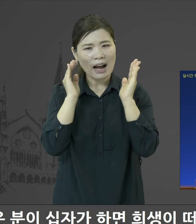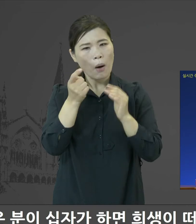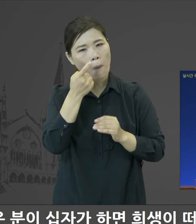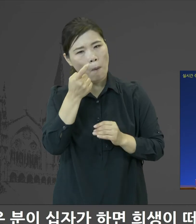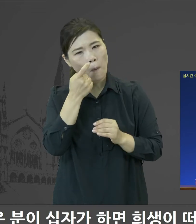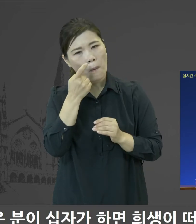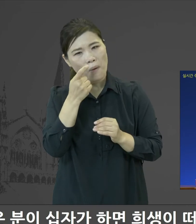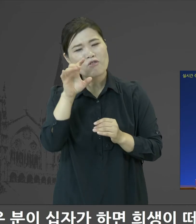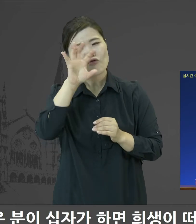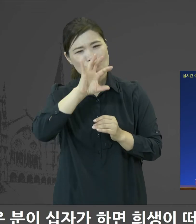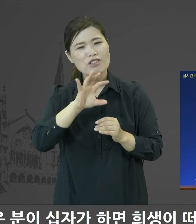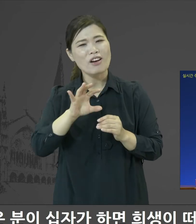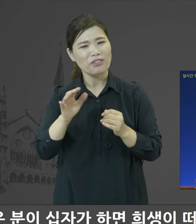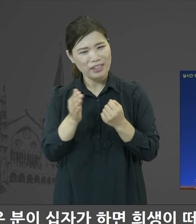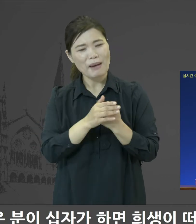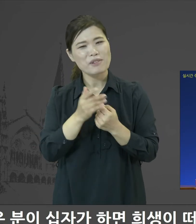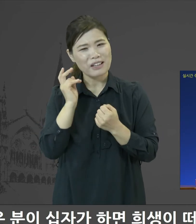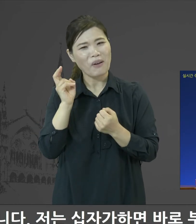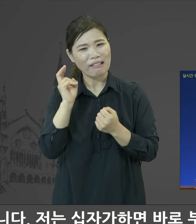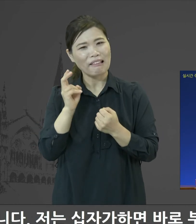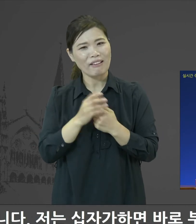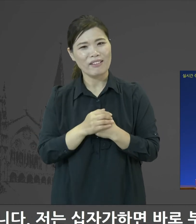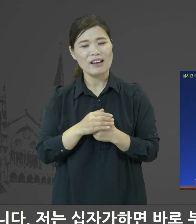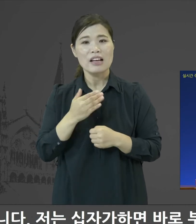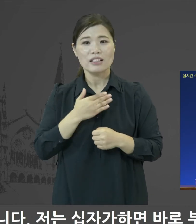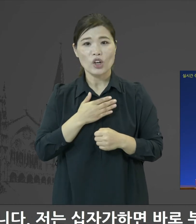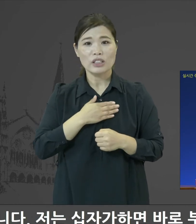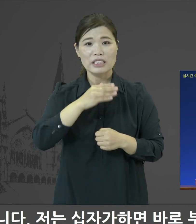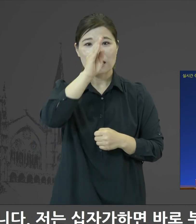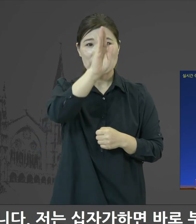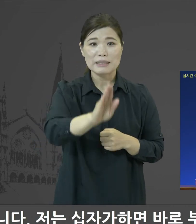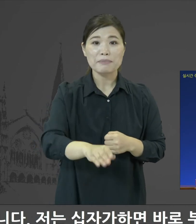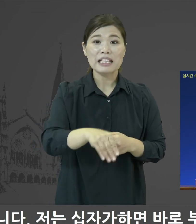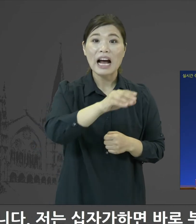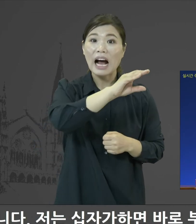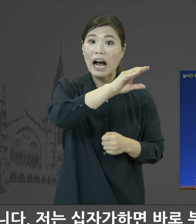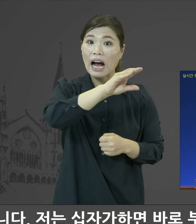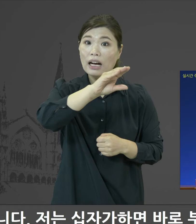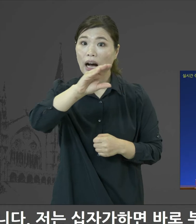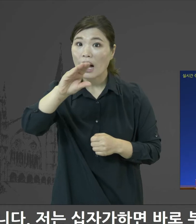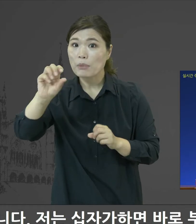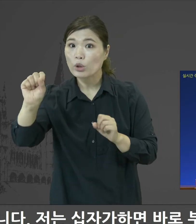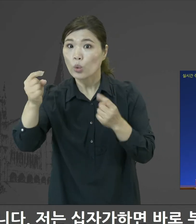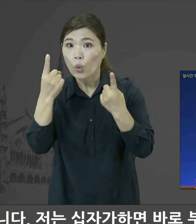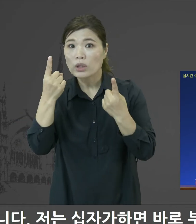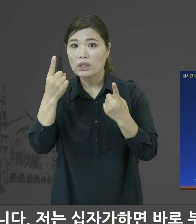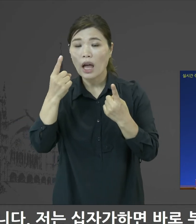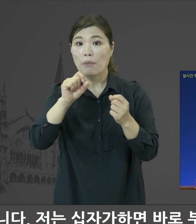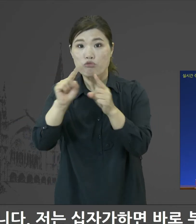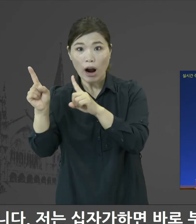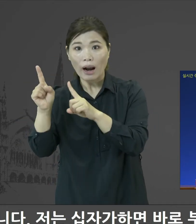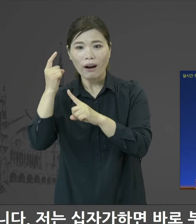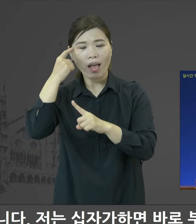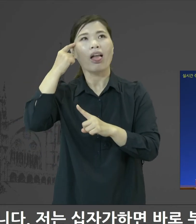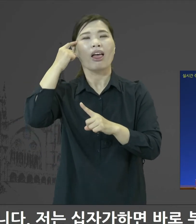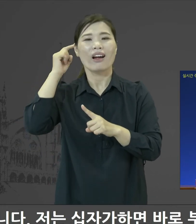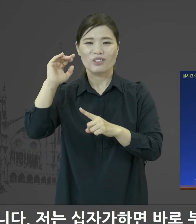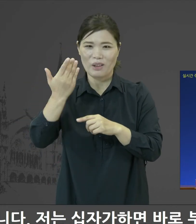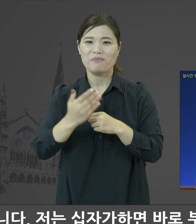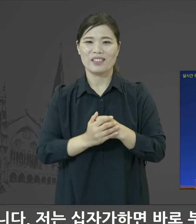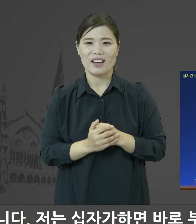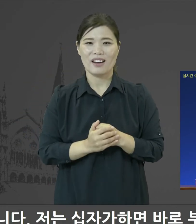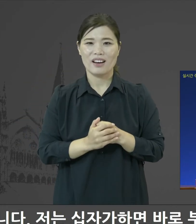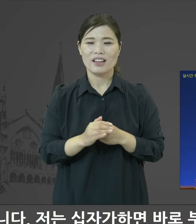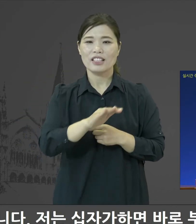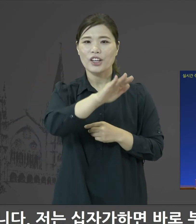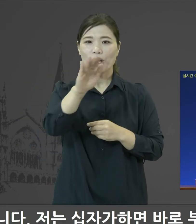같습니다. 저에게는 십자가 자동으로 부활이 떠오릅니다. 근데 오늘 여러분하고 같이 나누고